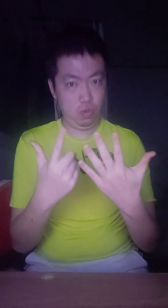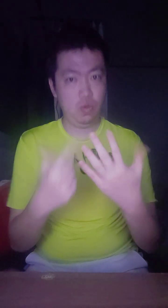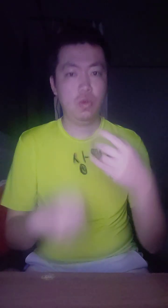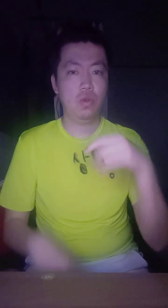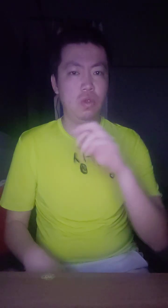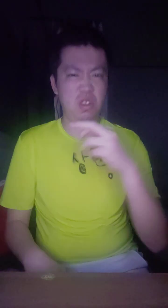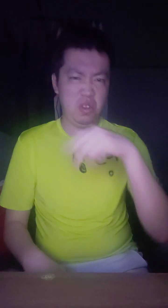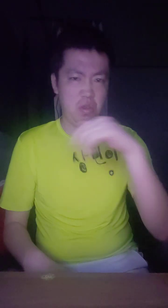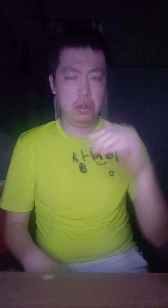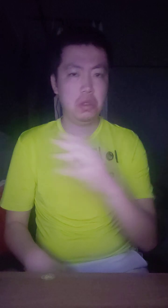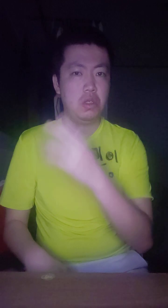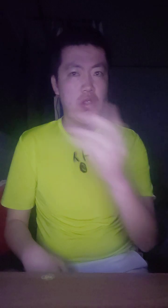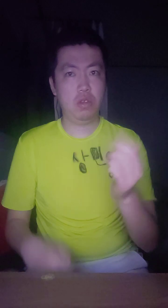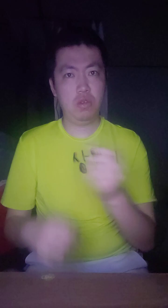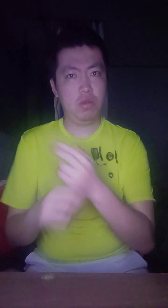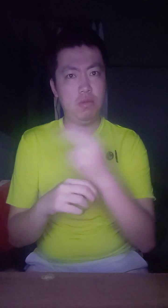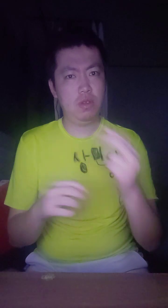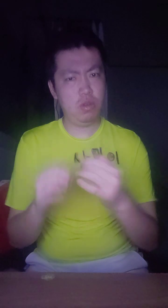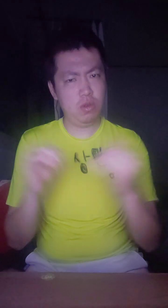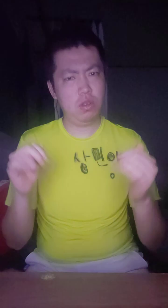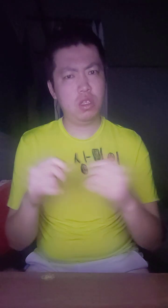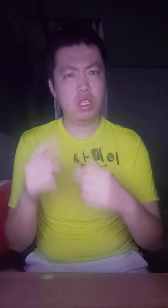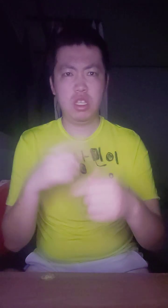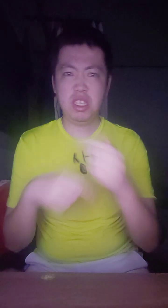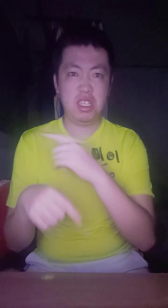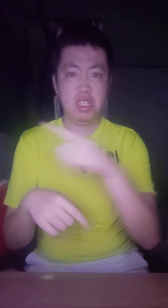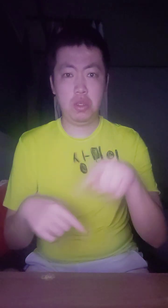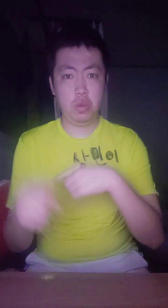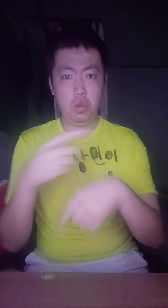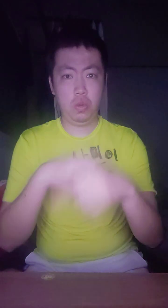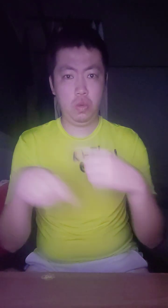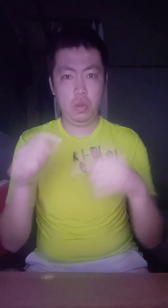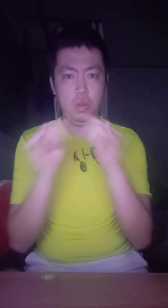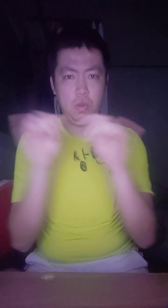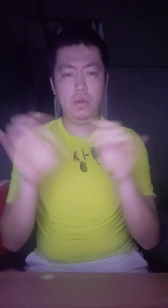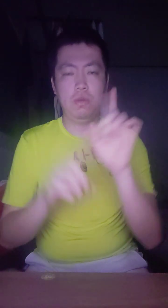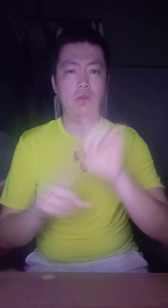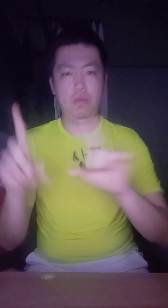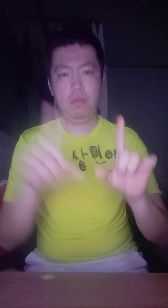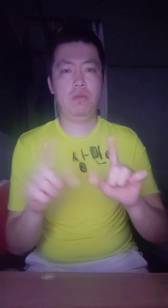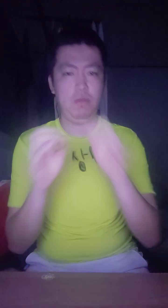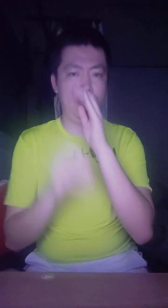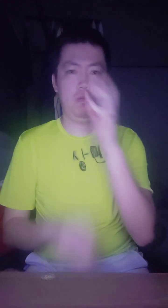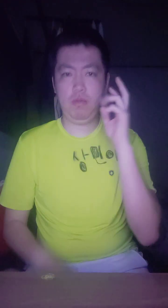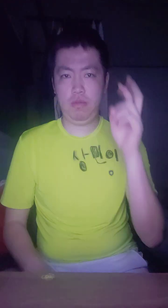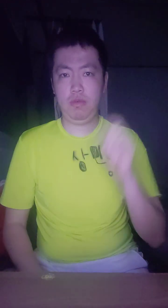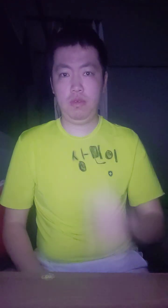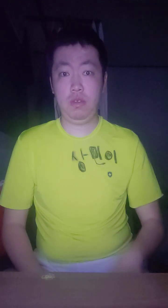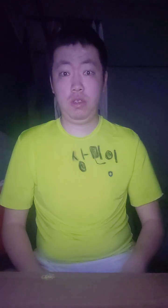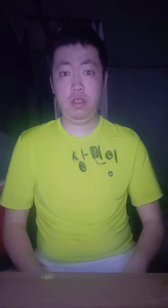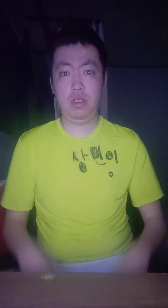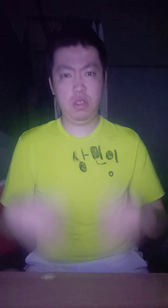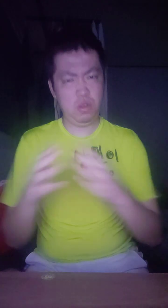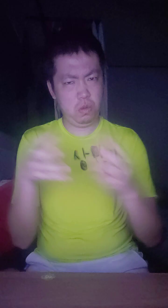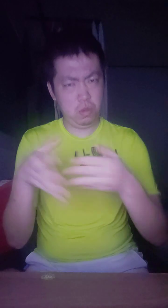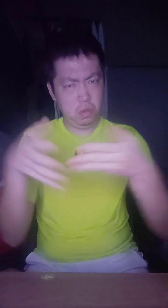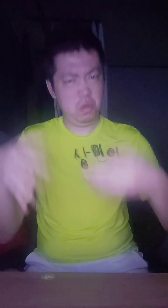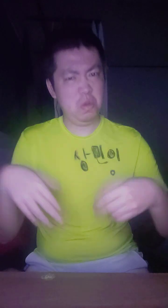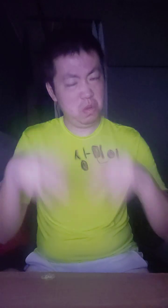건축 당시 설치한 전기 공급 설비를 아직까지 사용하고 있던 것으로 확인됐습니다. 노후한 상태에서 계속 사용하게